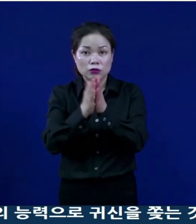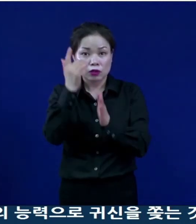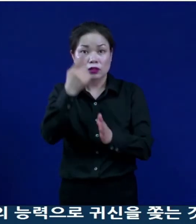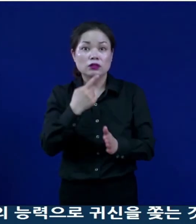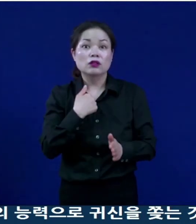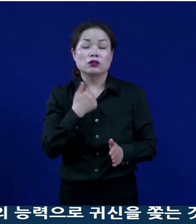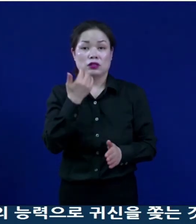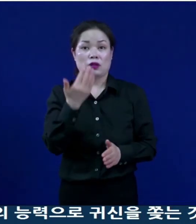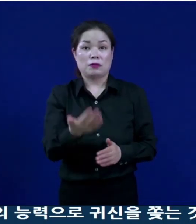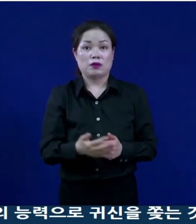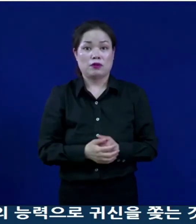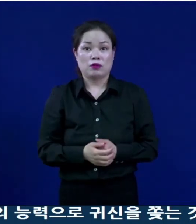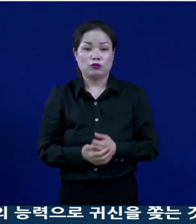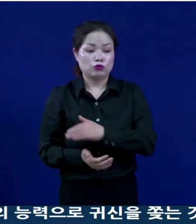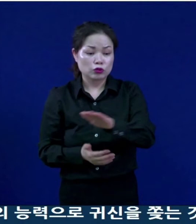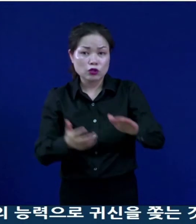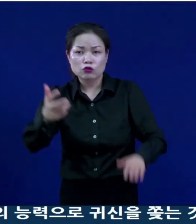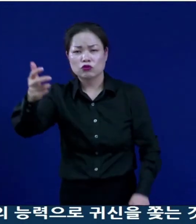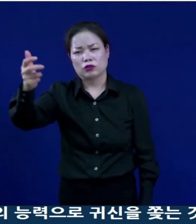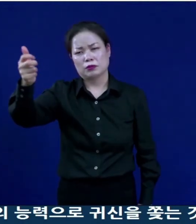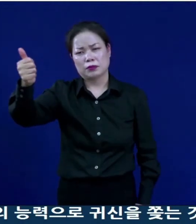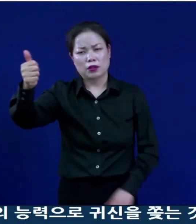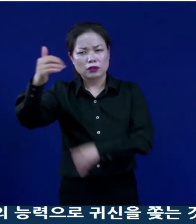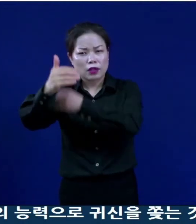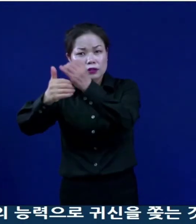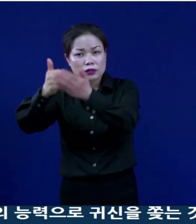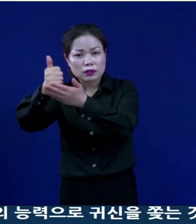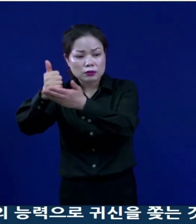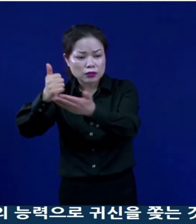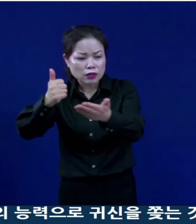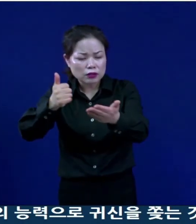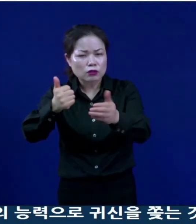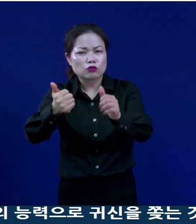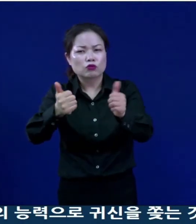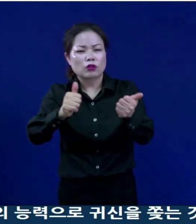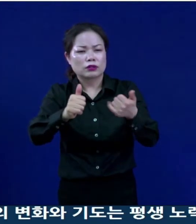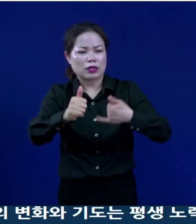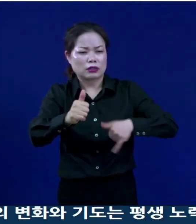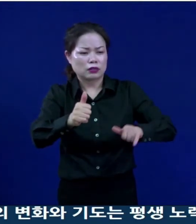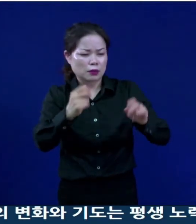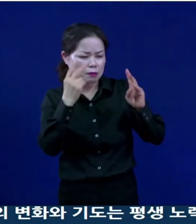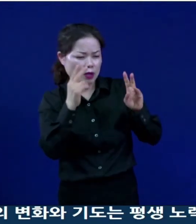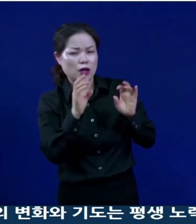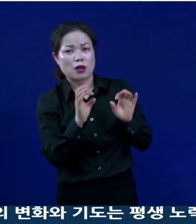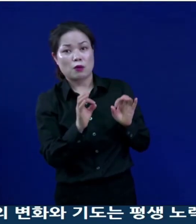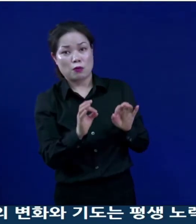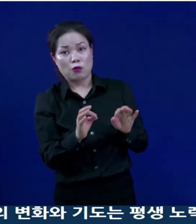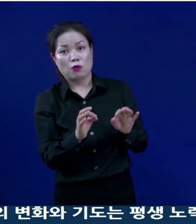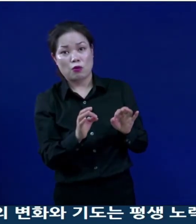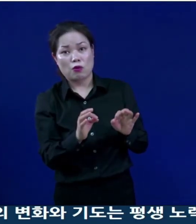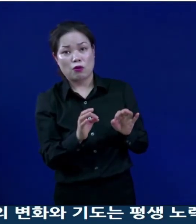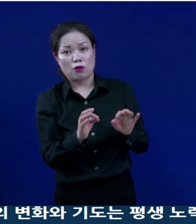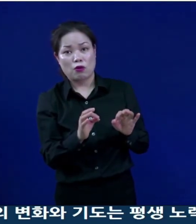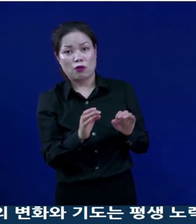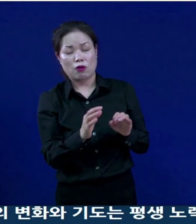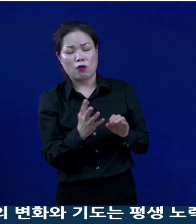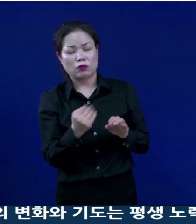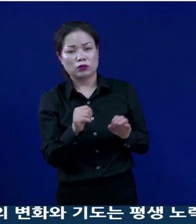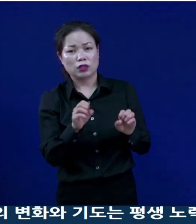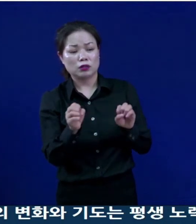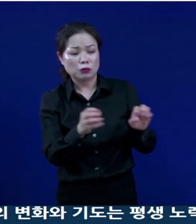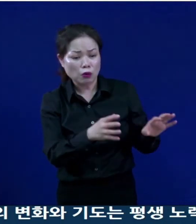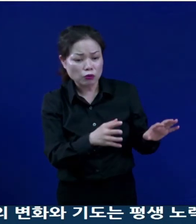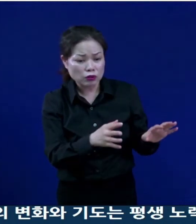보셨다면 우리 주님께서, 우리 하나님께서 당신의 죽어가는 자녀들을 바라보시는, 언제 잃어버릴지